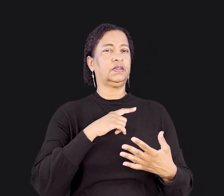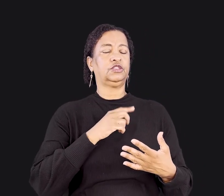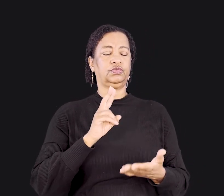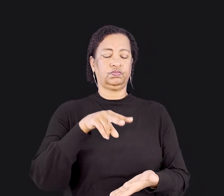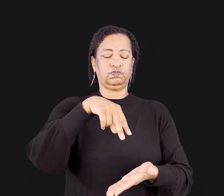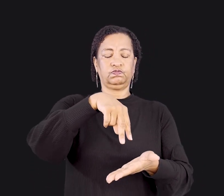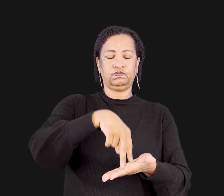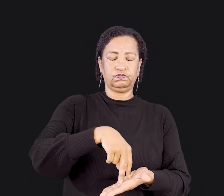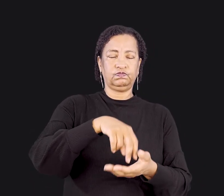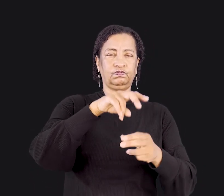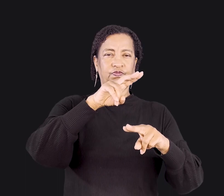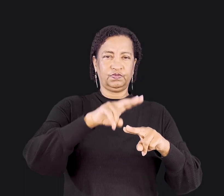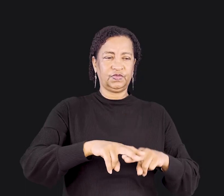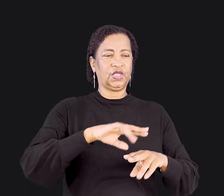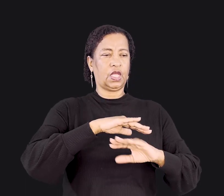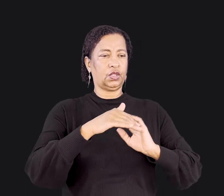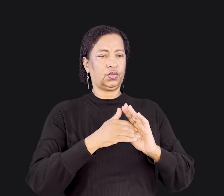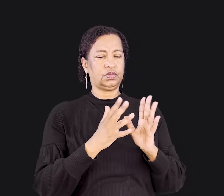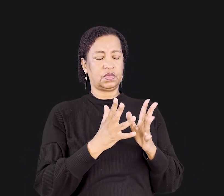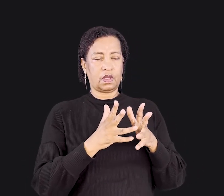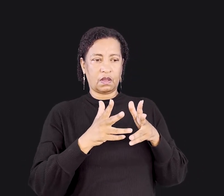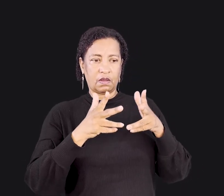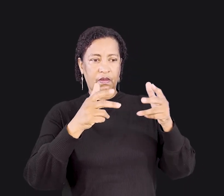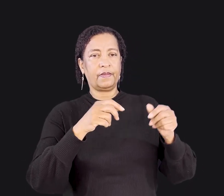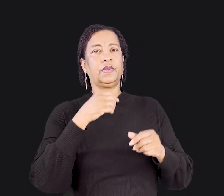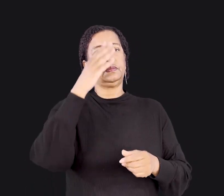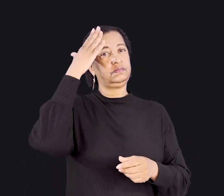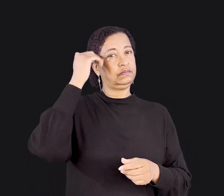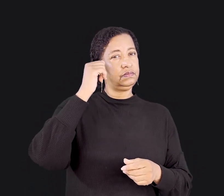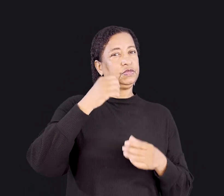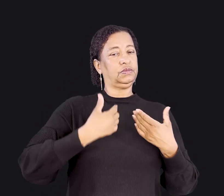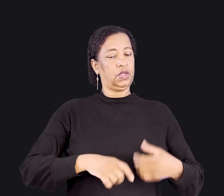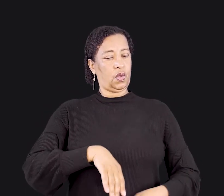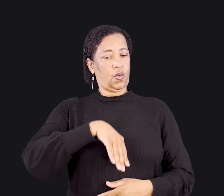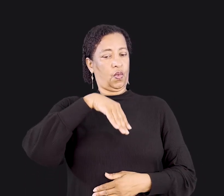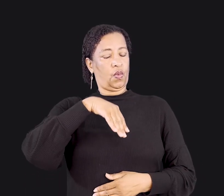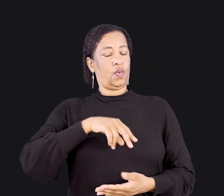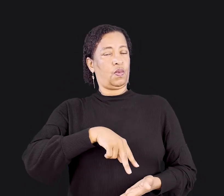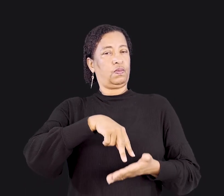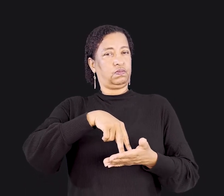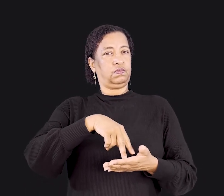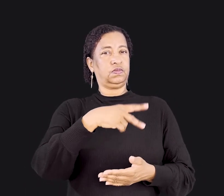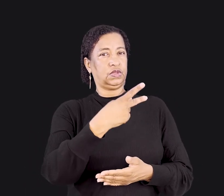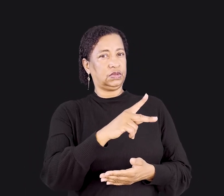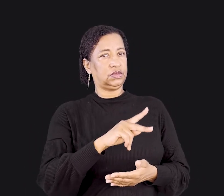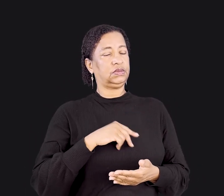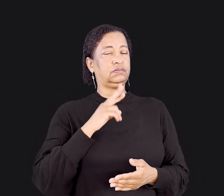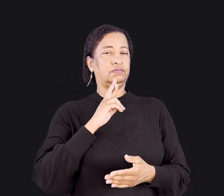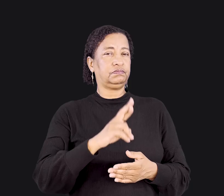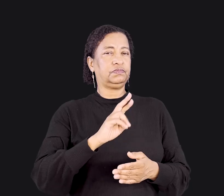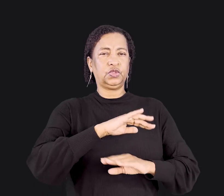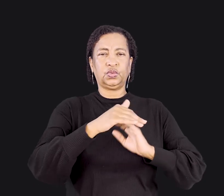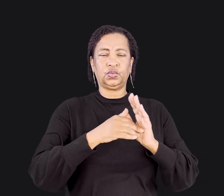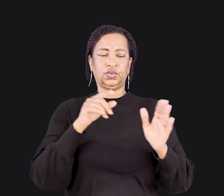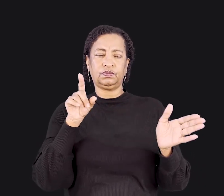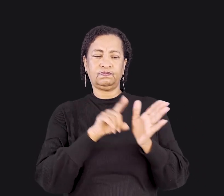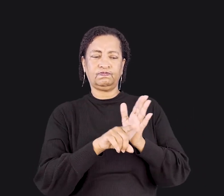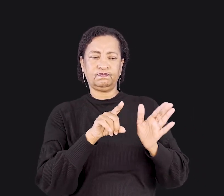do sinédrio e todos maravilhados com a sabedoria, a coragem e o equilíbrio deles ao responderem a todas as perguntas que lhes